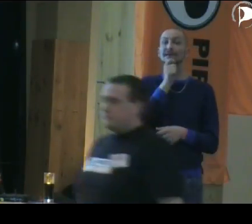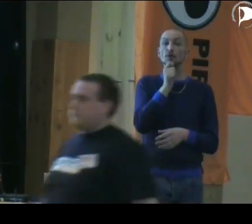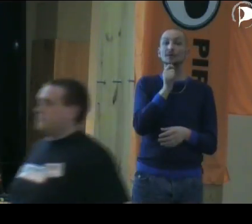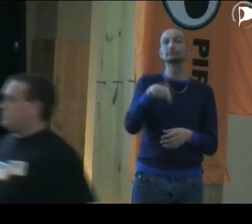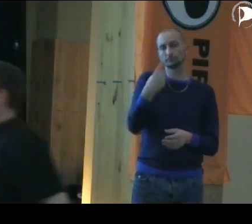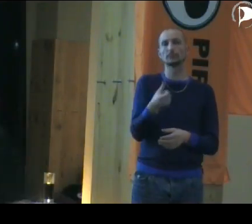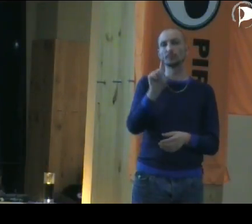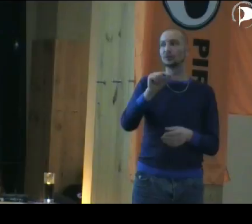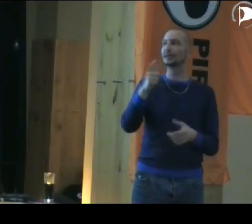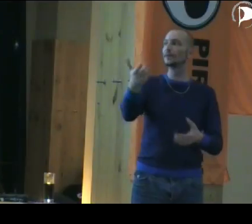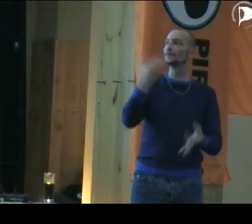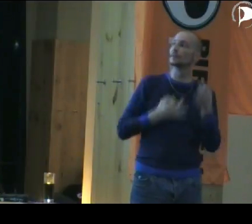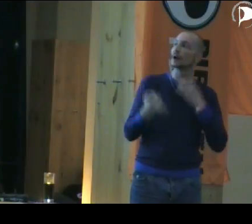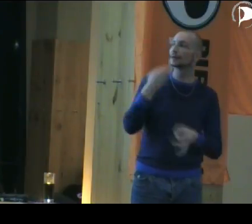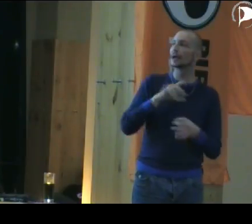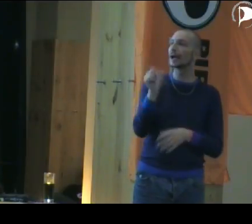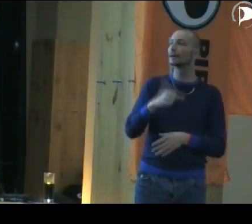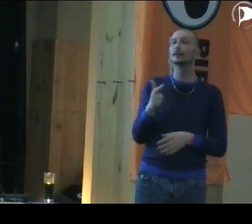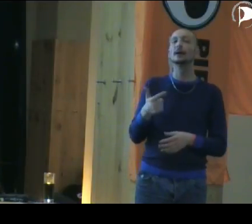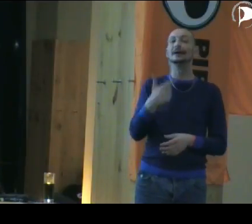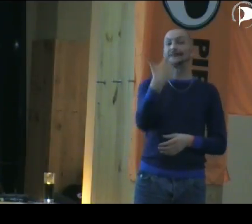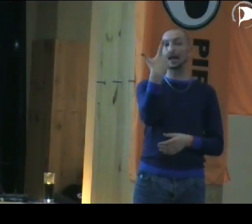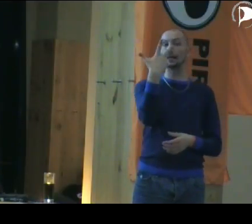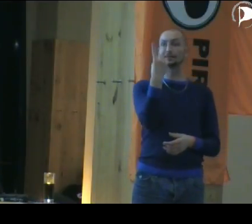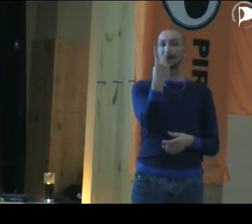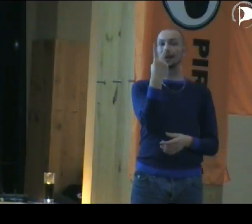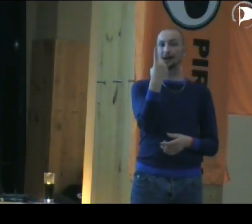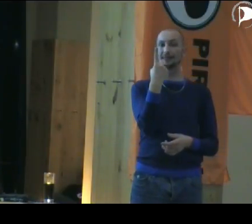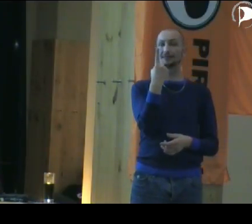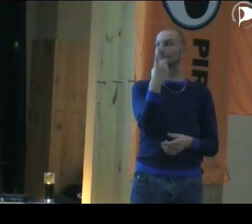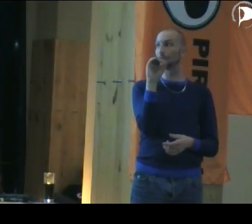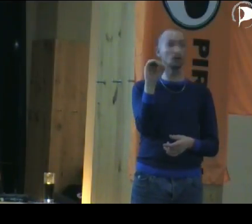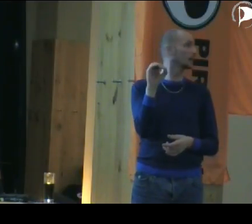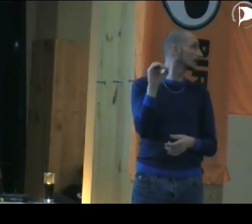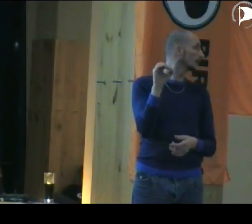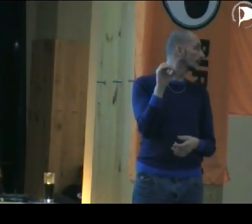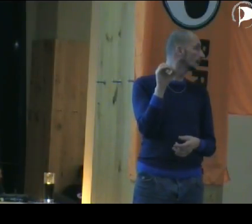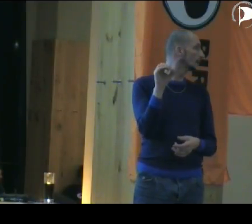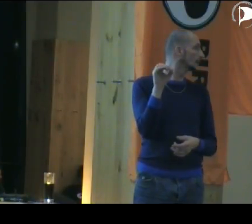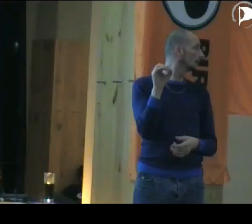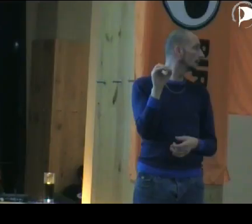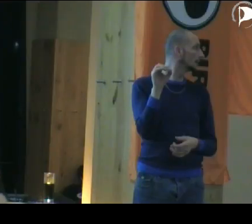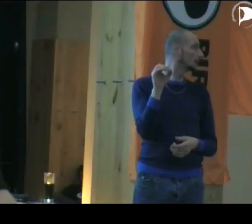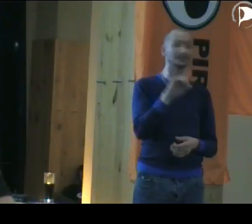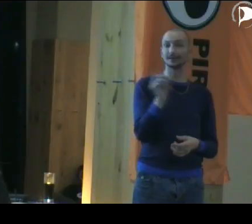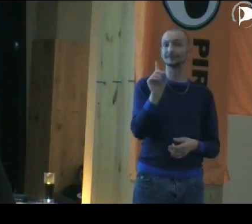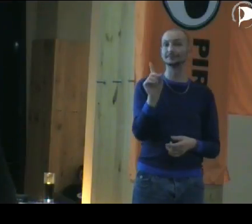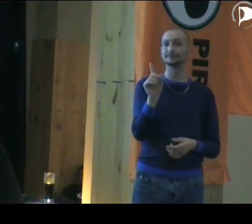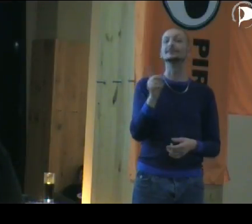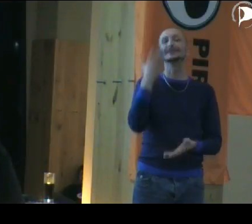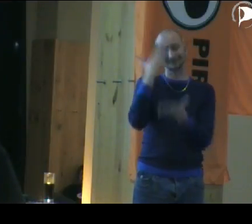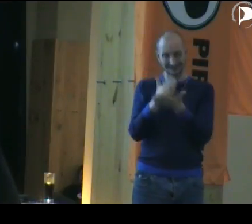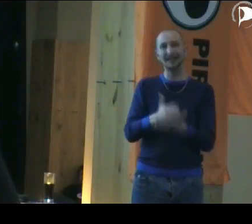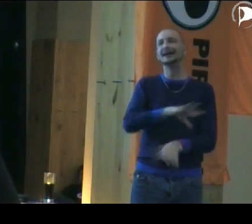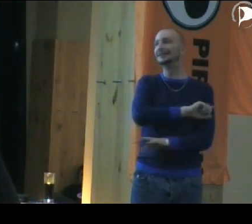belegt dass diese richtung mit 3 2 nächste frage nein okay